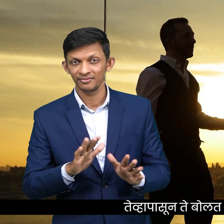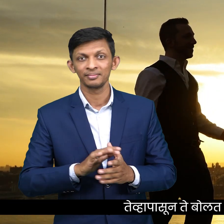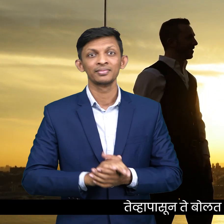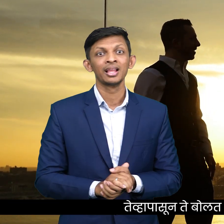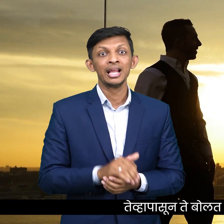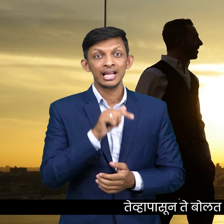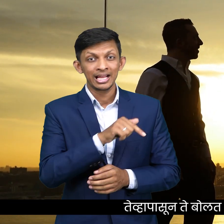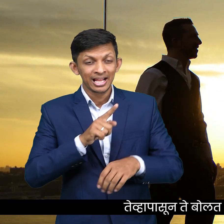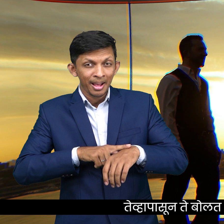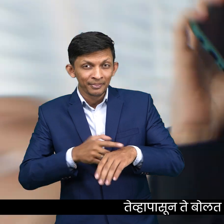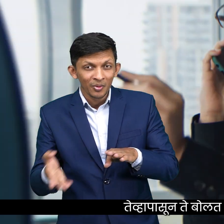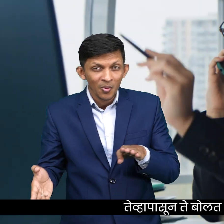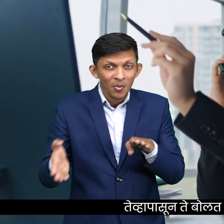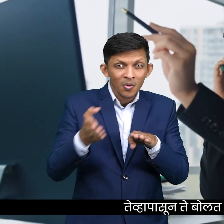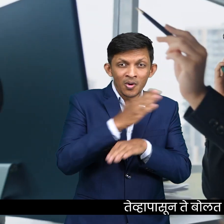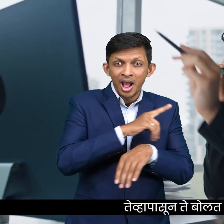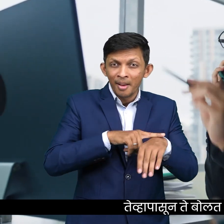आणि भाषा वापरत आहे.